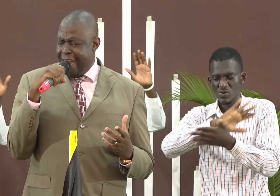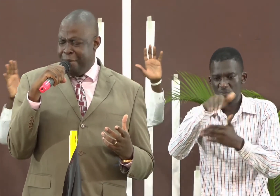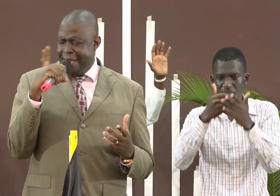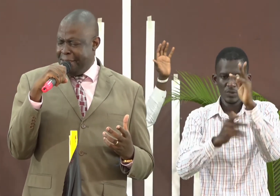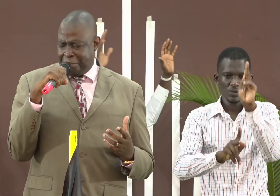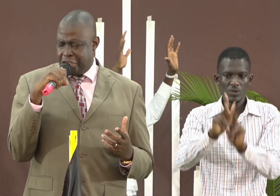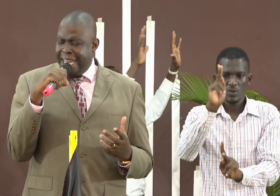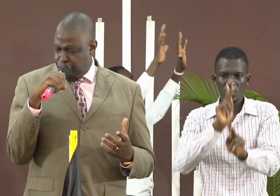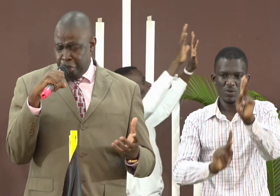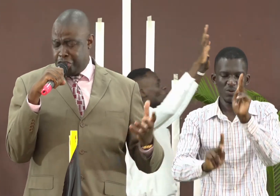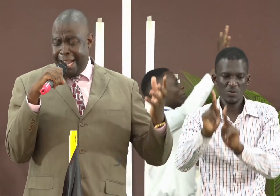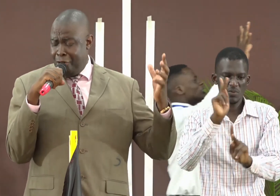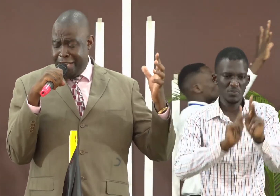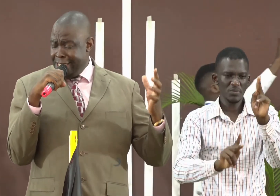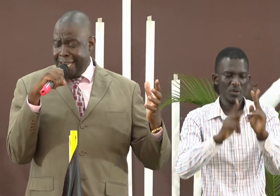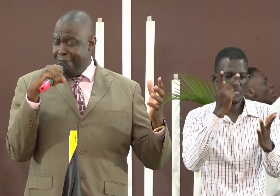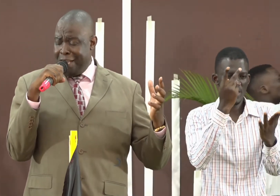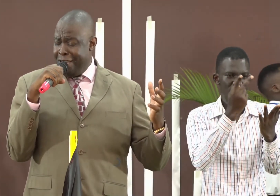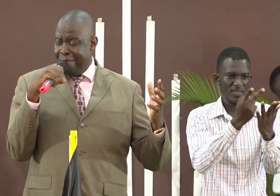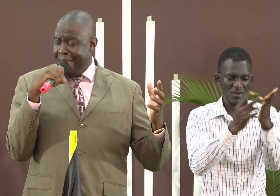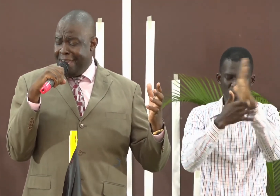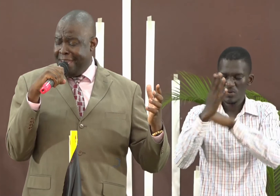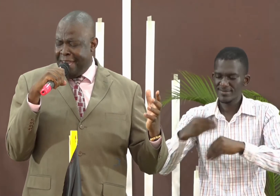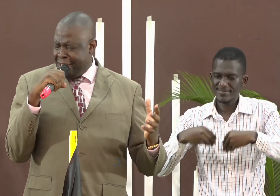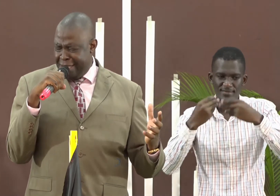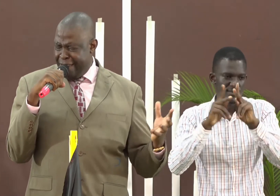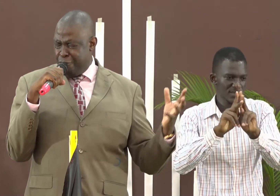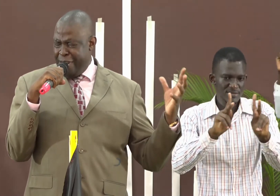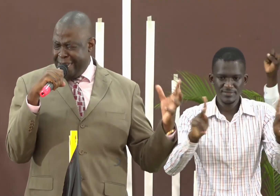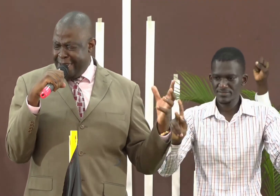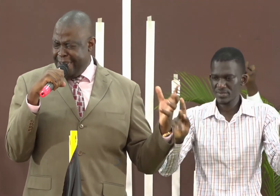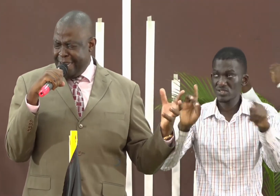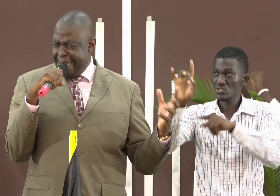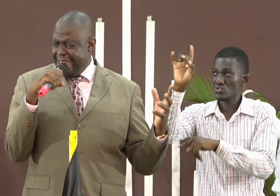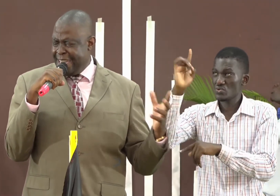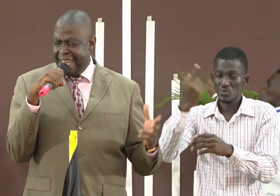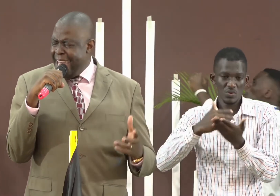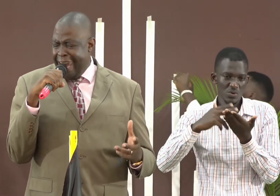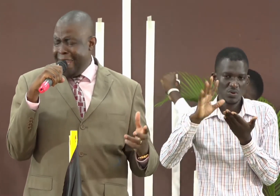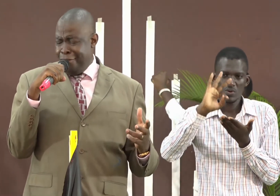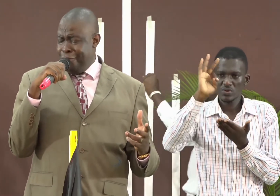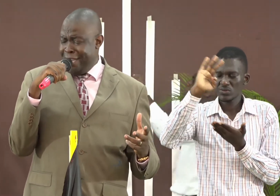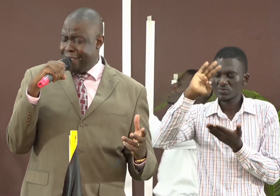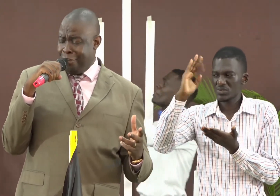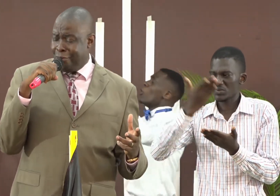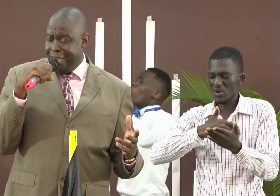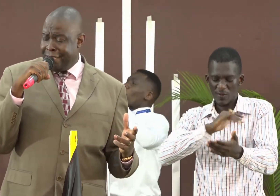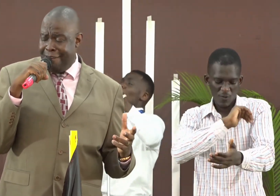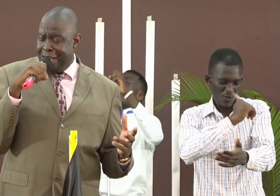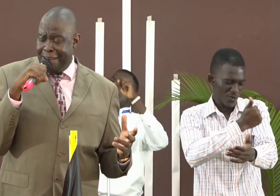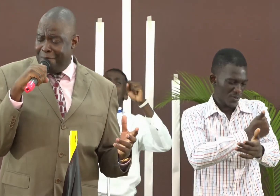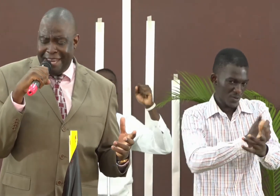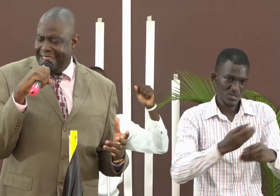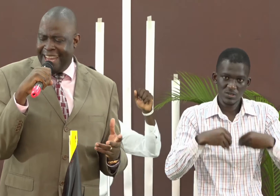wabade turbulence Tusabolete mirembe Yegwe I know we enzo